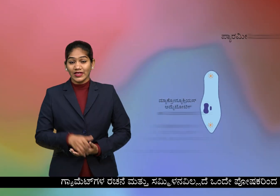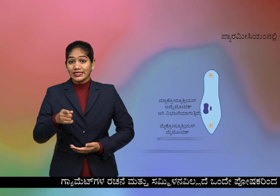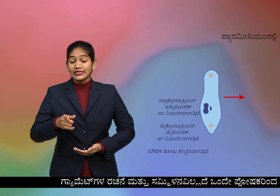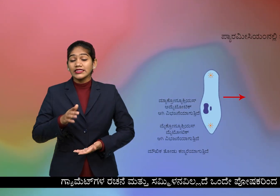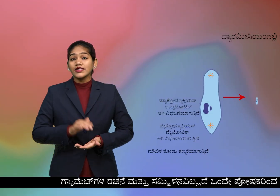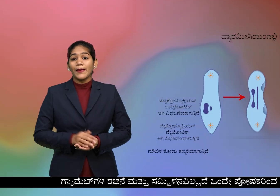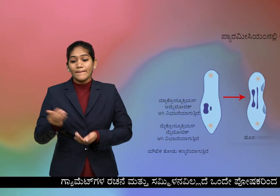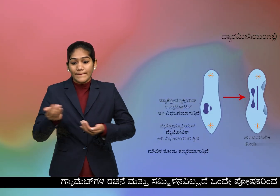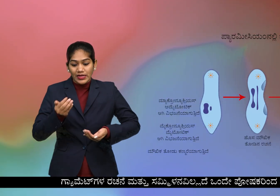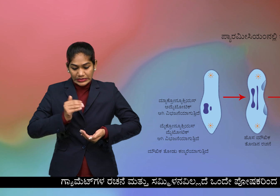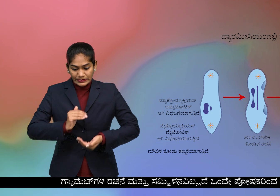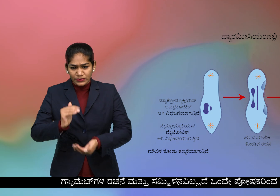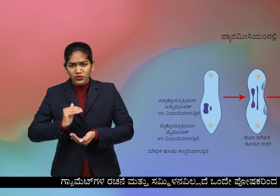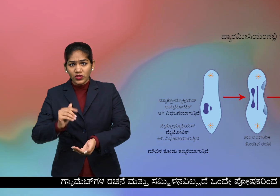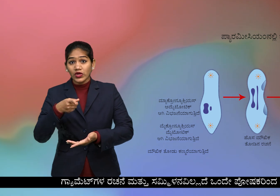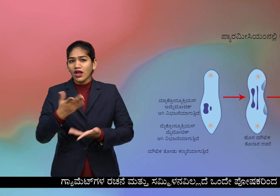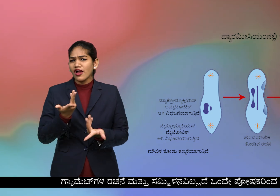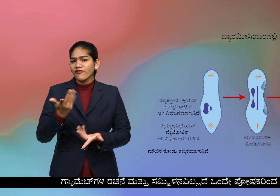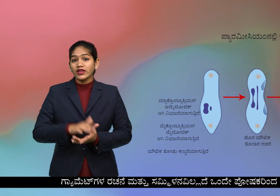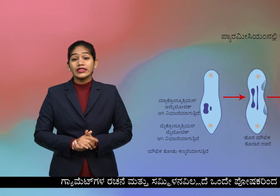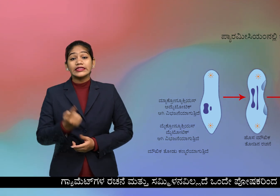ಗ್ಯಾಮೆಟ್ಗಳ ರಚನೆ ಮತ್ತು ಸಮ್ಮಿಳನವಿಲ್ಲದೆ ಒಂದೇ ಪೋಷಕರಿಂದ